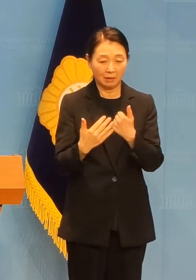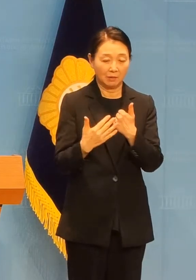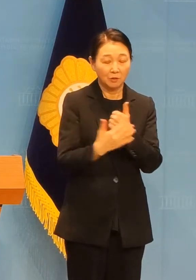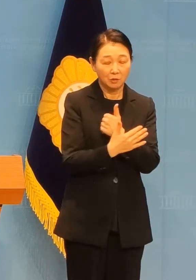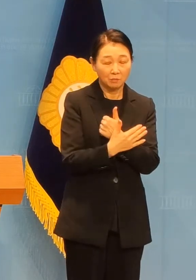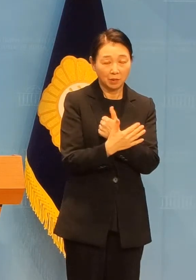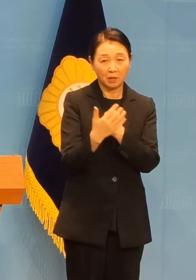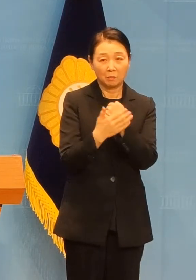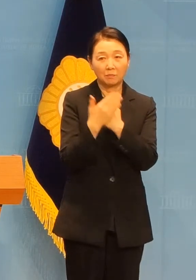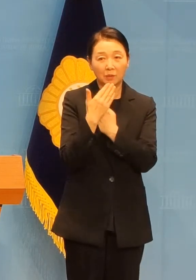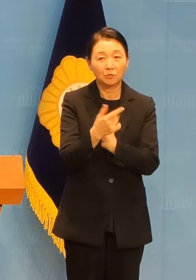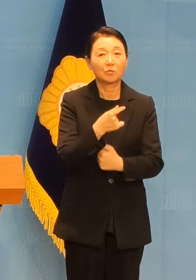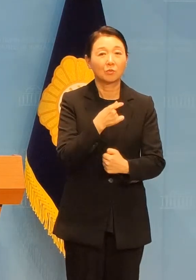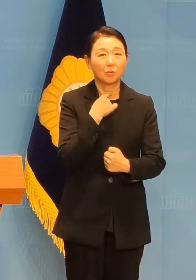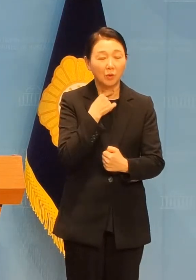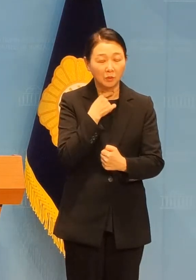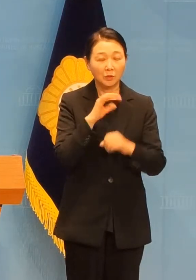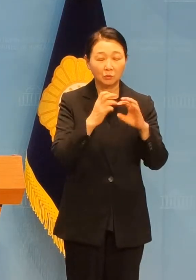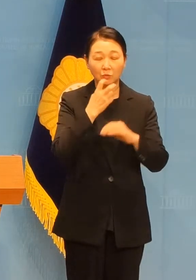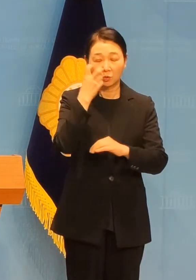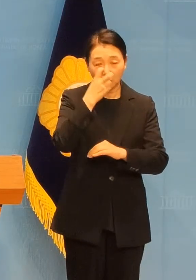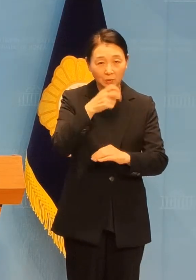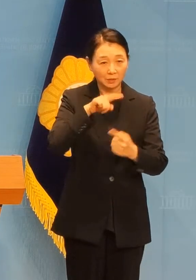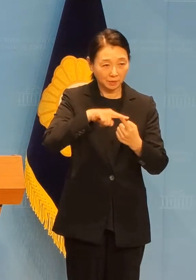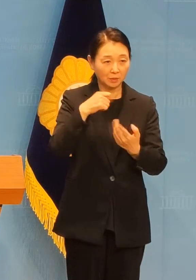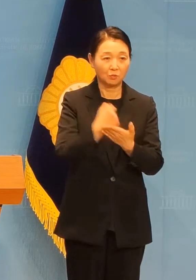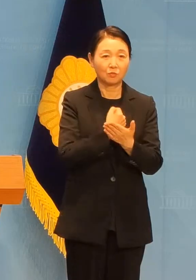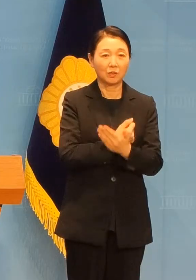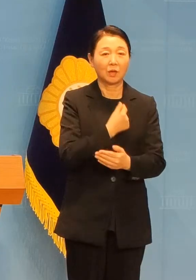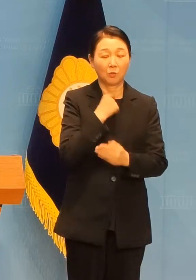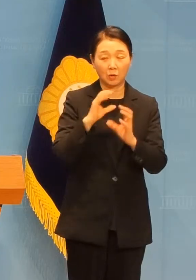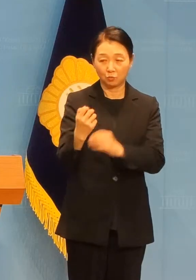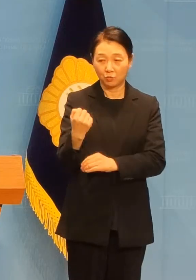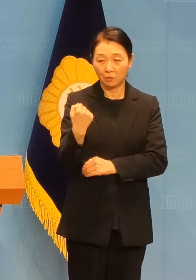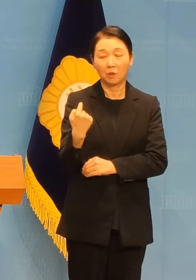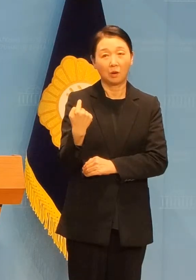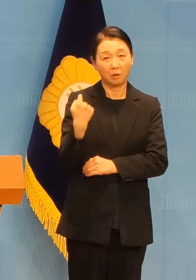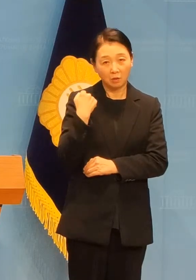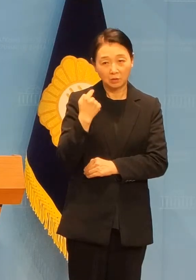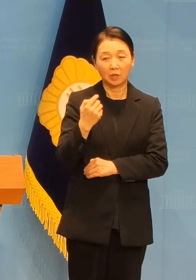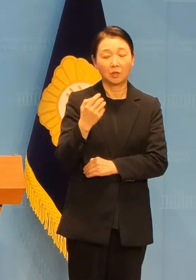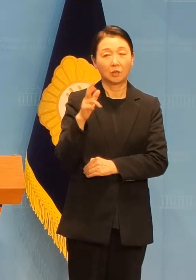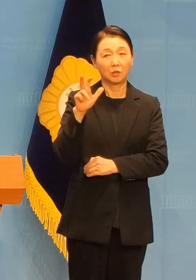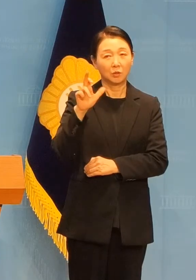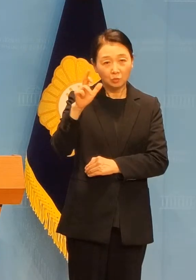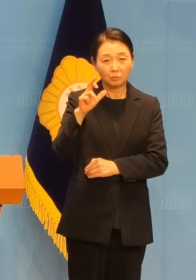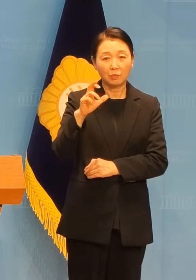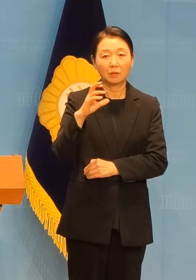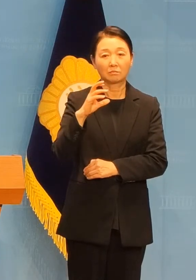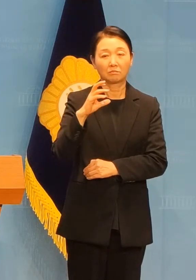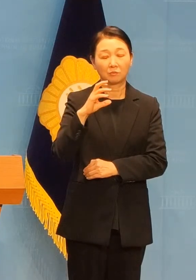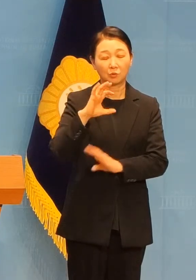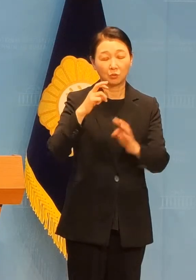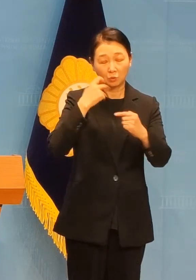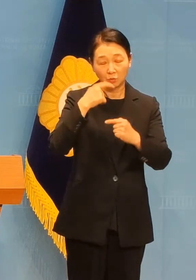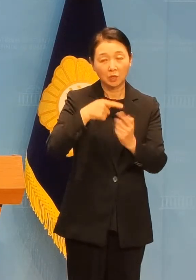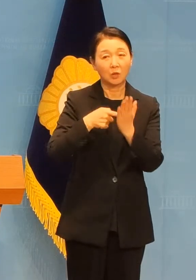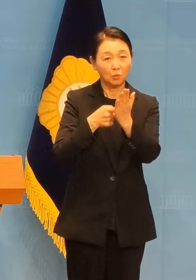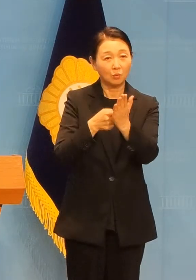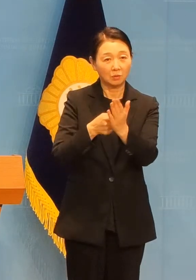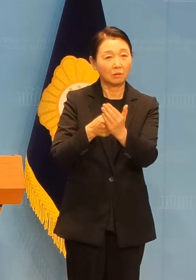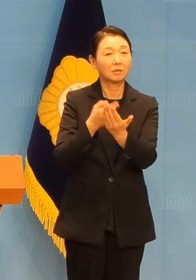국정조사 요구서를 규탄한다. 어제 국민의힘이 쿠팡 국정조사 요구서를 제출했습니다.